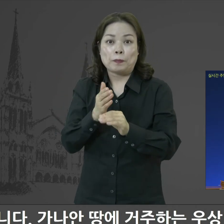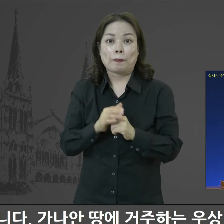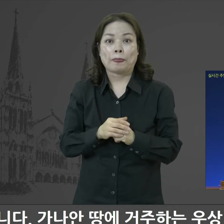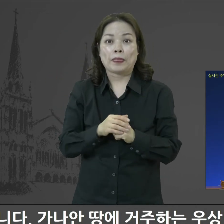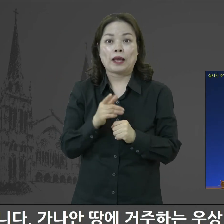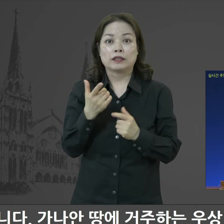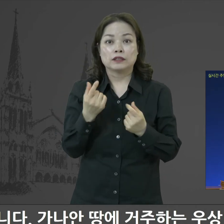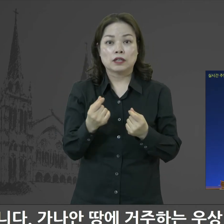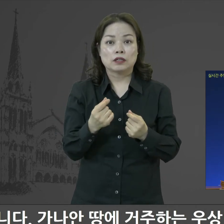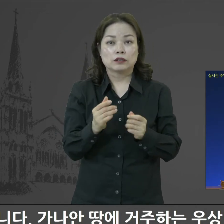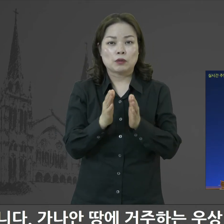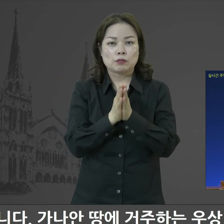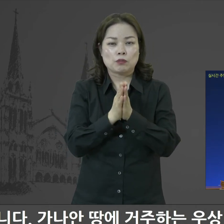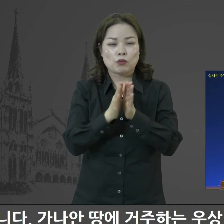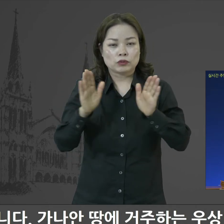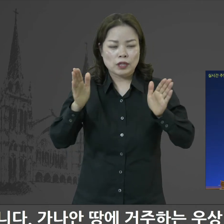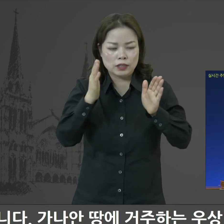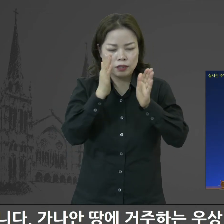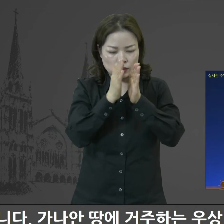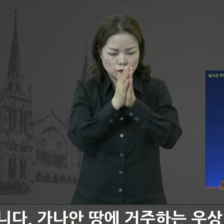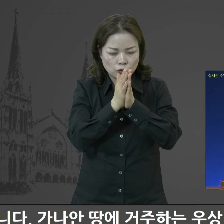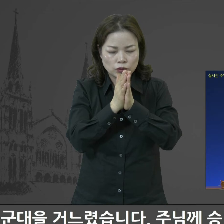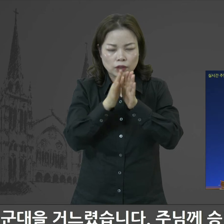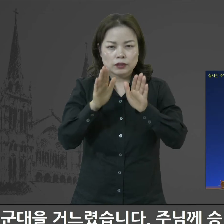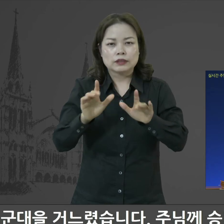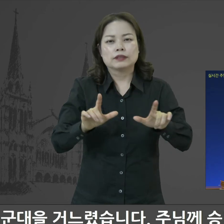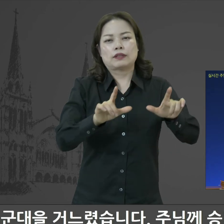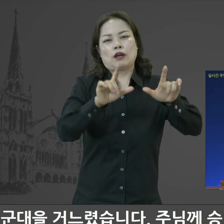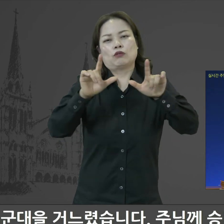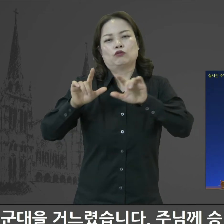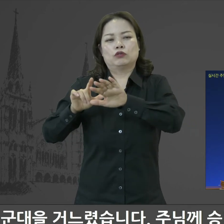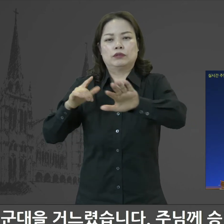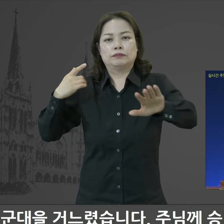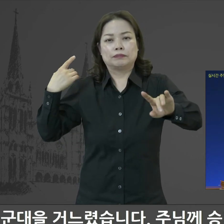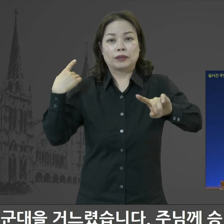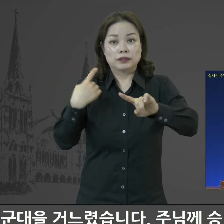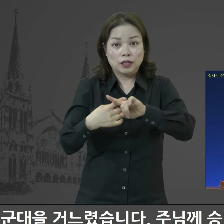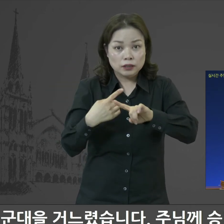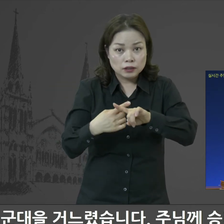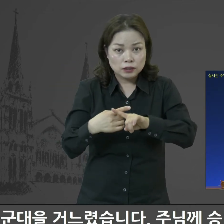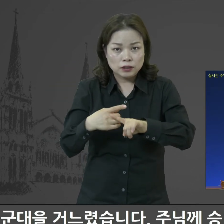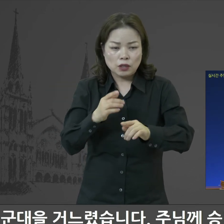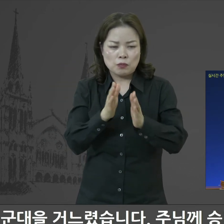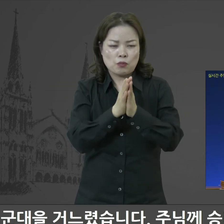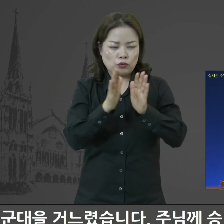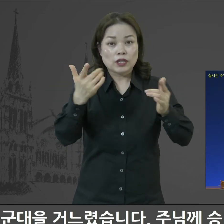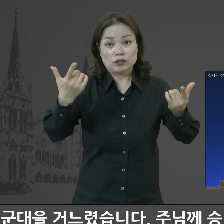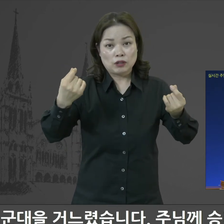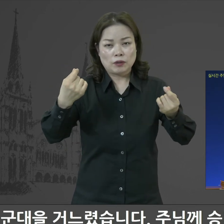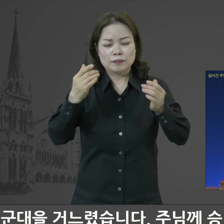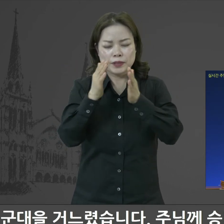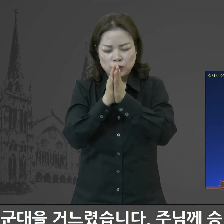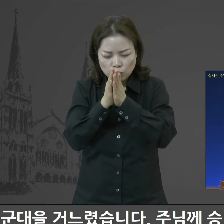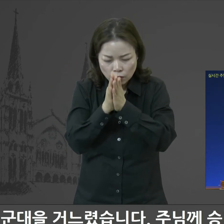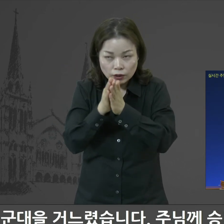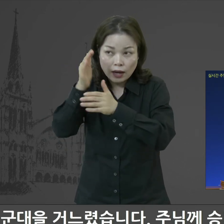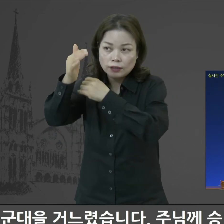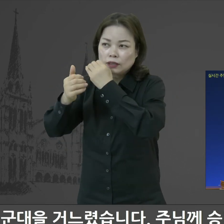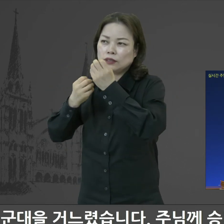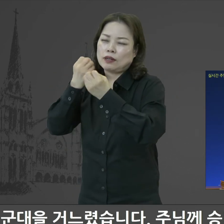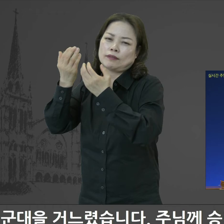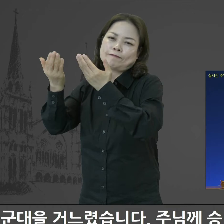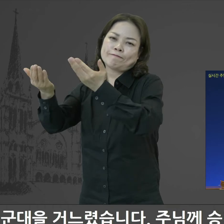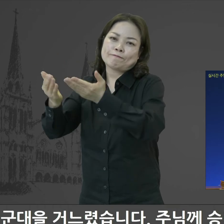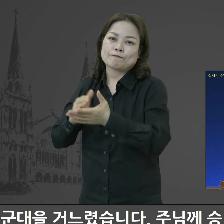그리고 이러한 모세의 기도처럼 현 시대를 살아가고 있는 우리 역시도 모세와 같이 기도함으로 하나님 앞에 아뢰야 될